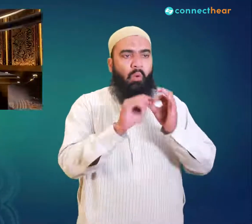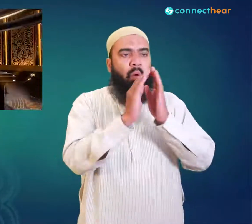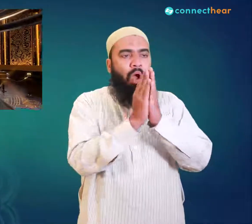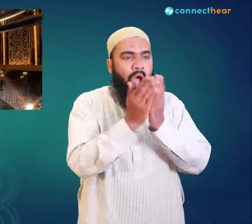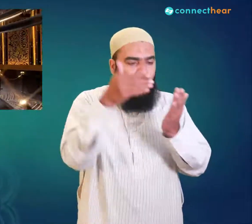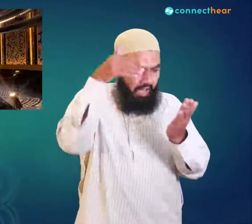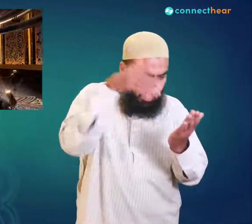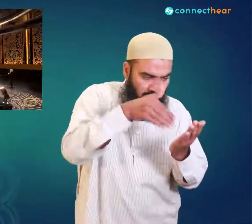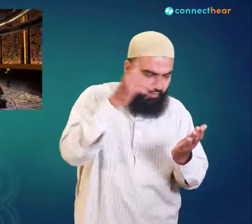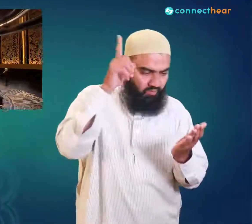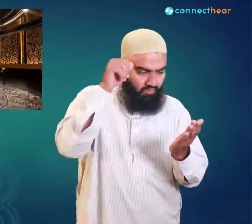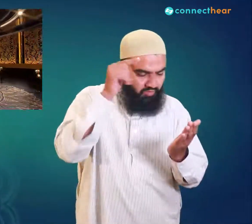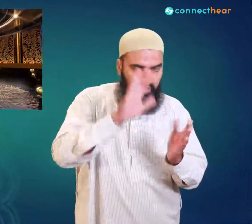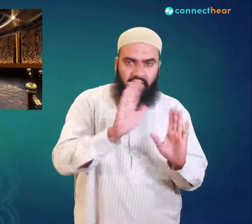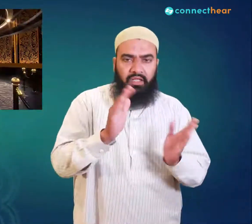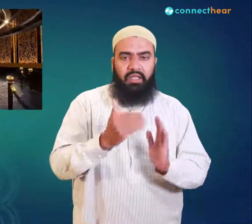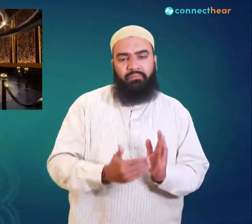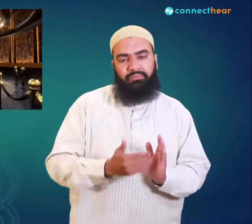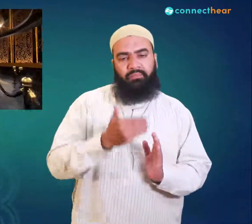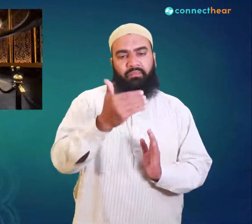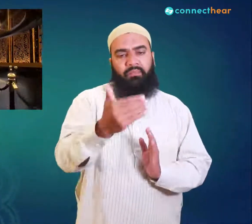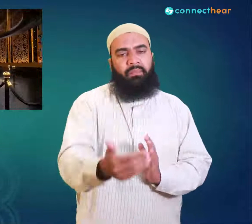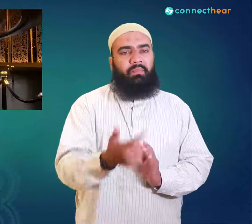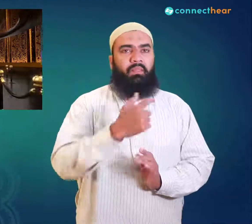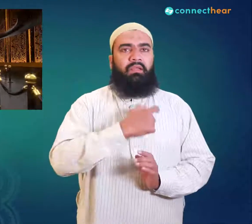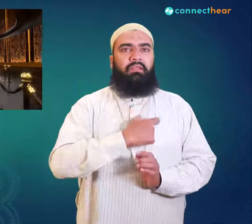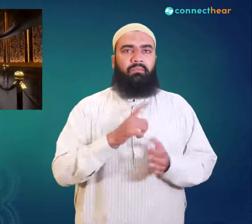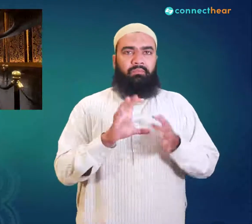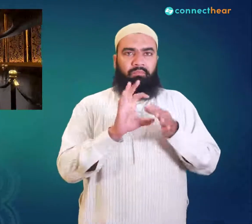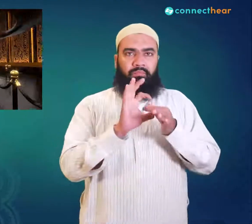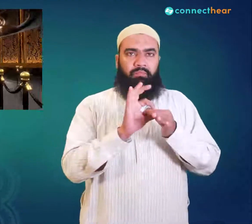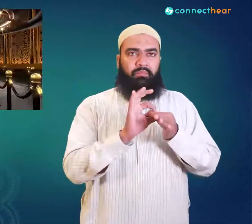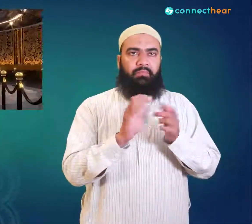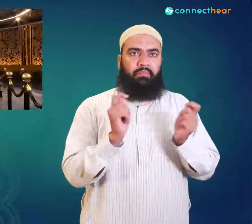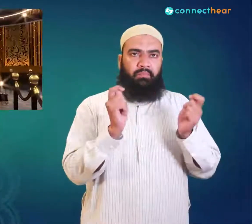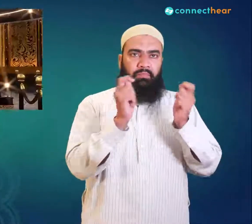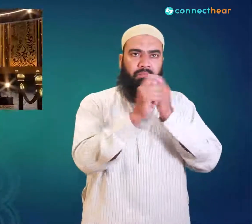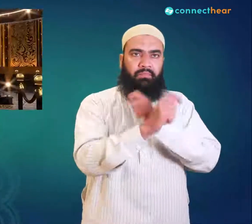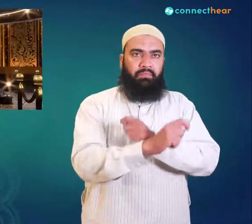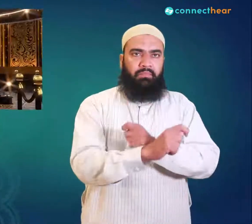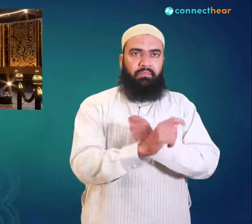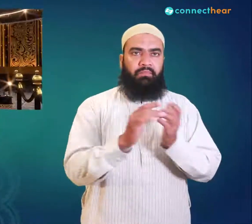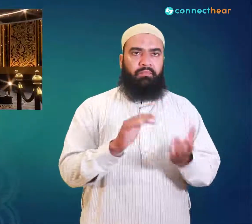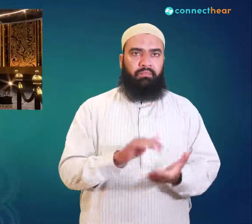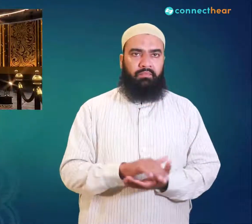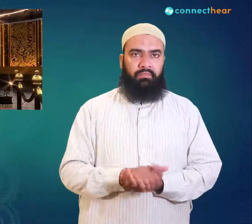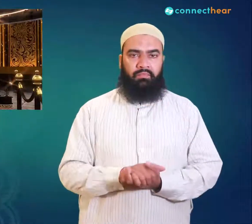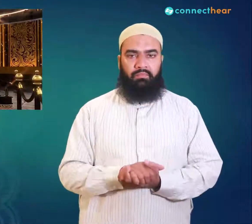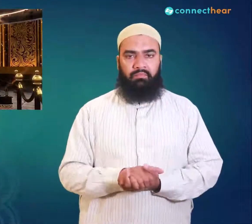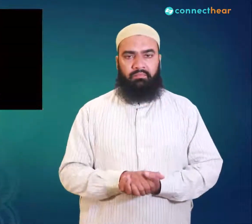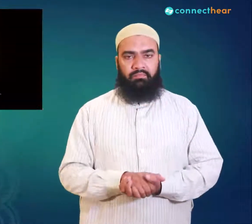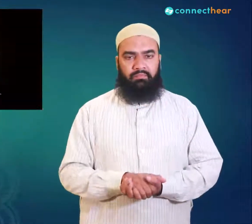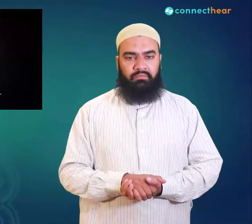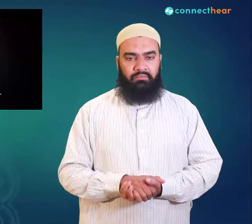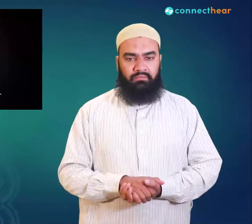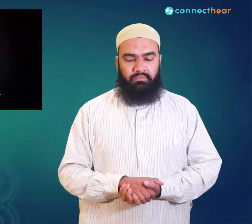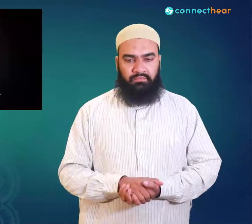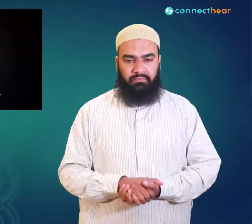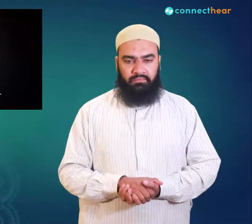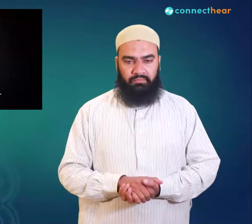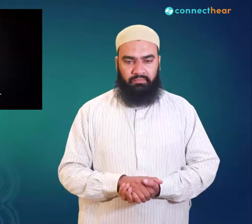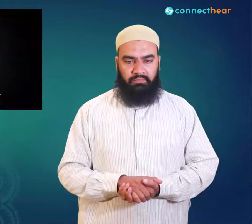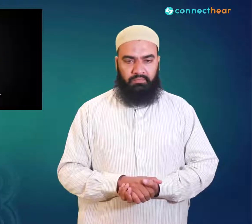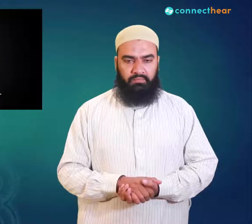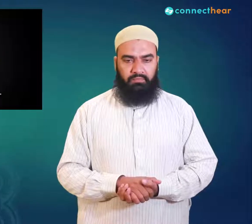اقفالها، تو کیا یہ لوگ قرآن میں غور نہیں کرتے یا دلوں پر قفل لگ رہے ہیں؟